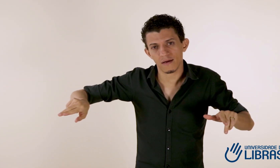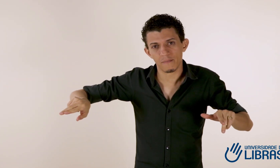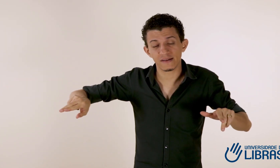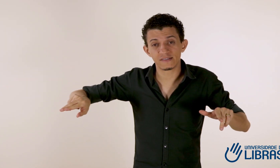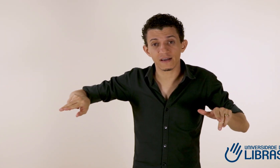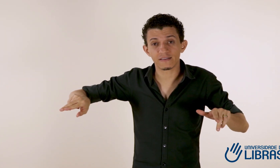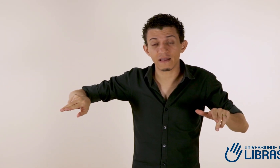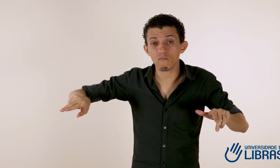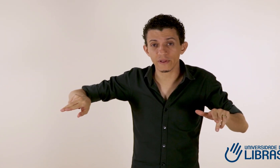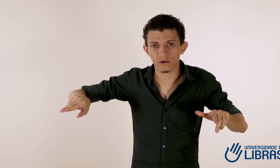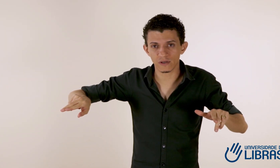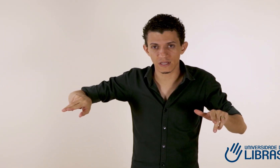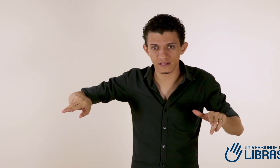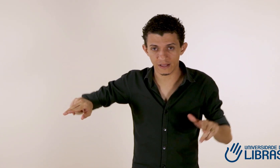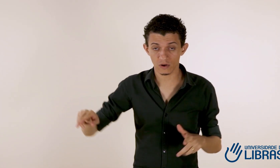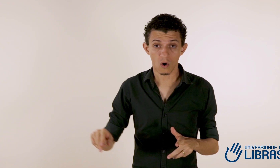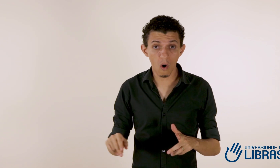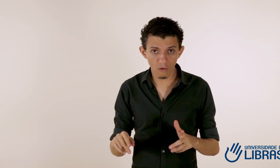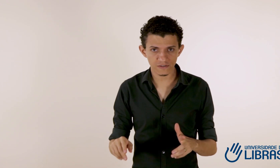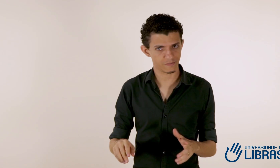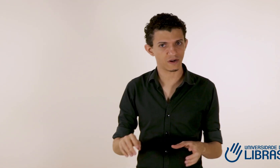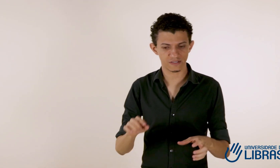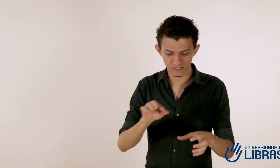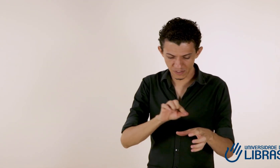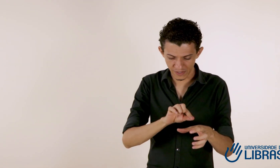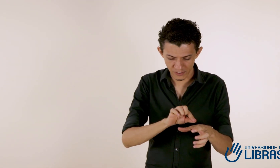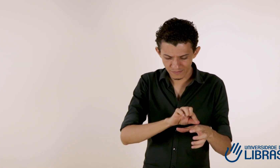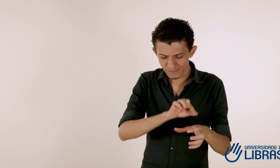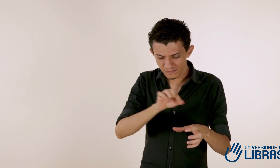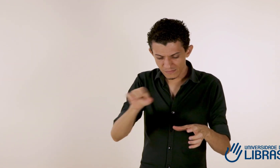para dizer que tem muita coisa ali dentro. Ou você pode dizer simplesmente,